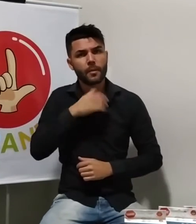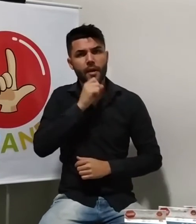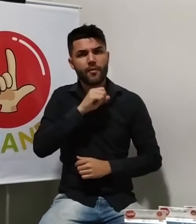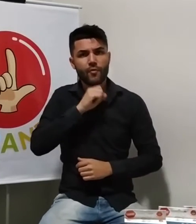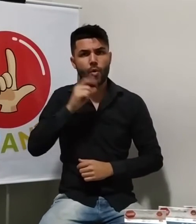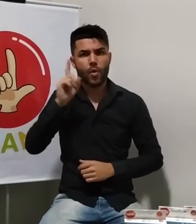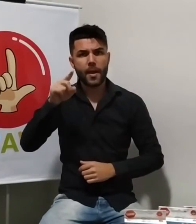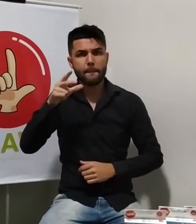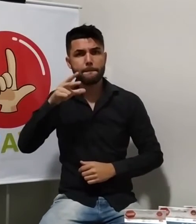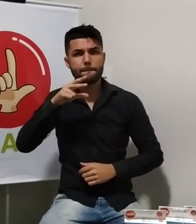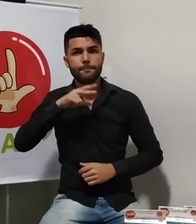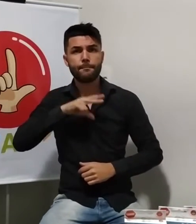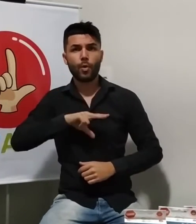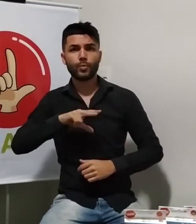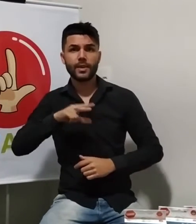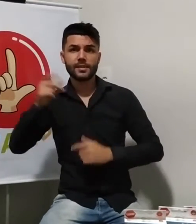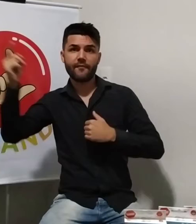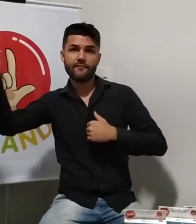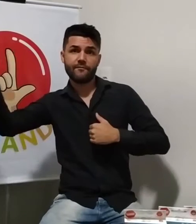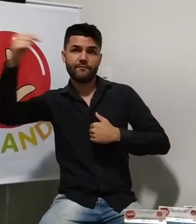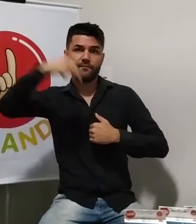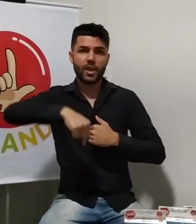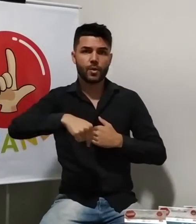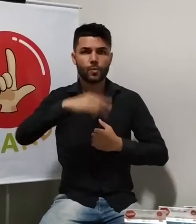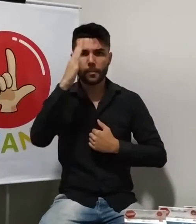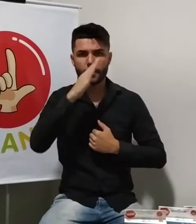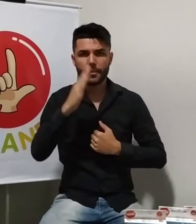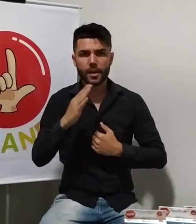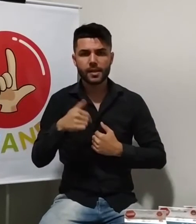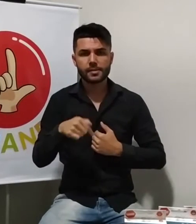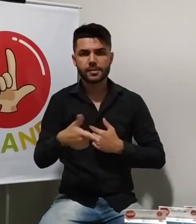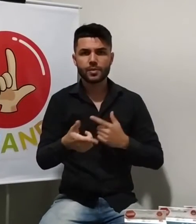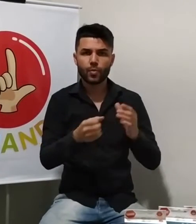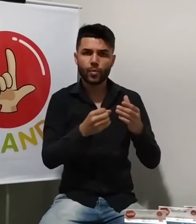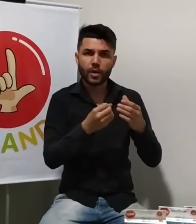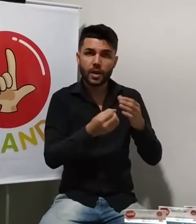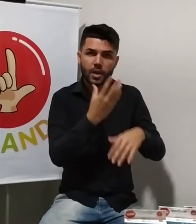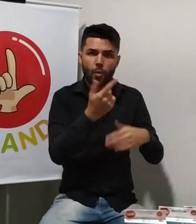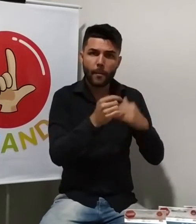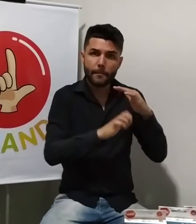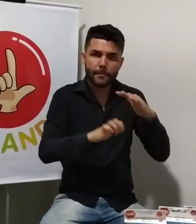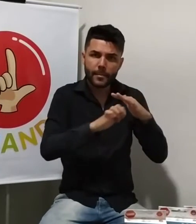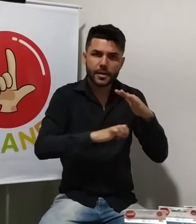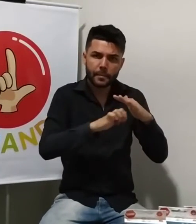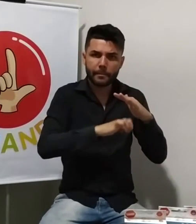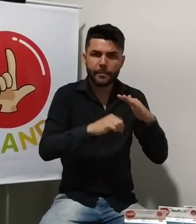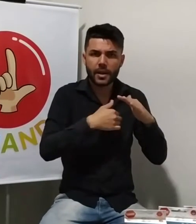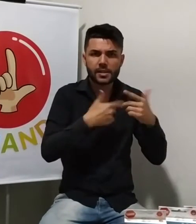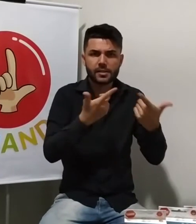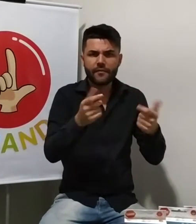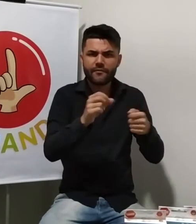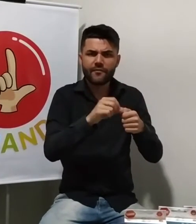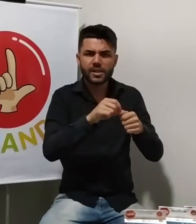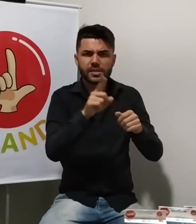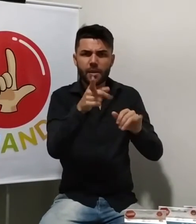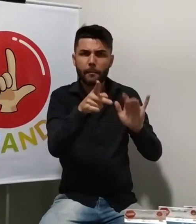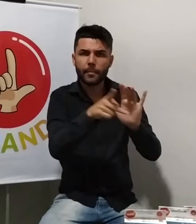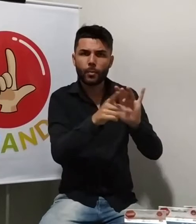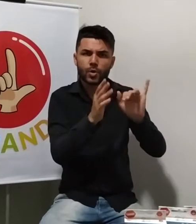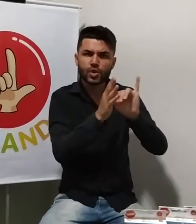mãe nasceu numa casa em São Paulo, no Morumbi, com 4 andares e elevador dentro. Vivia uma vida de luxo. E eles foram pro Triângulo